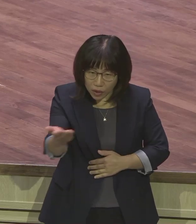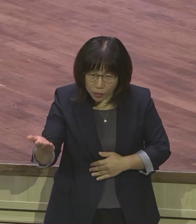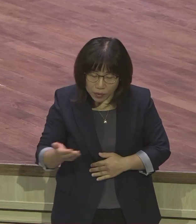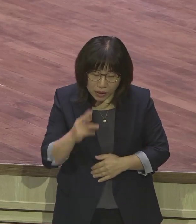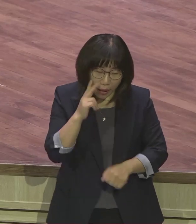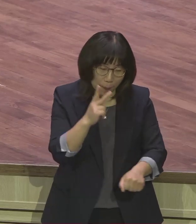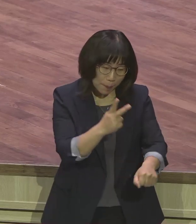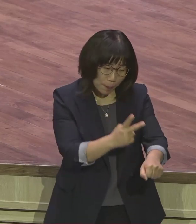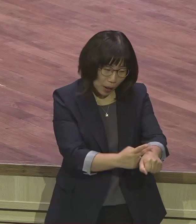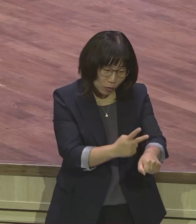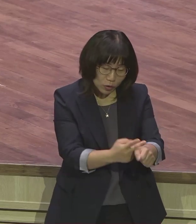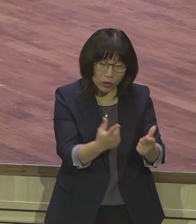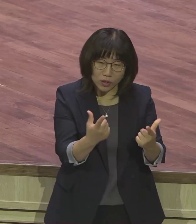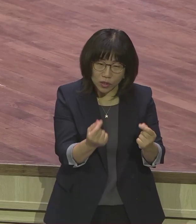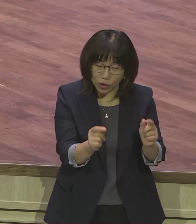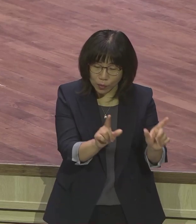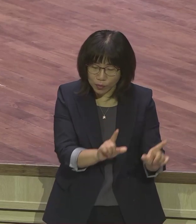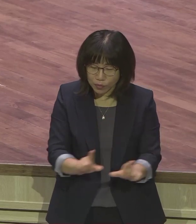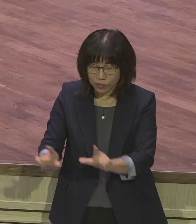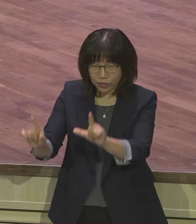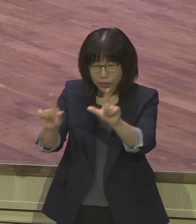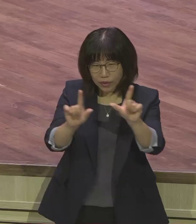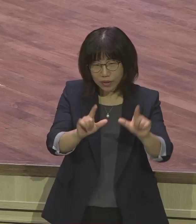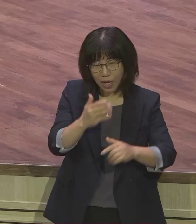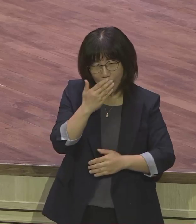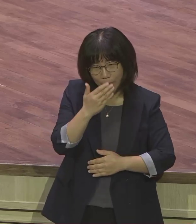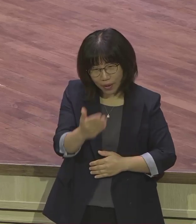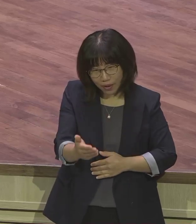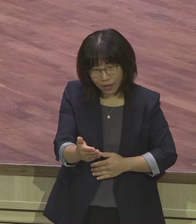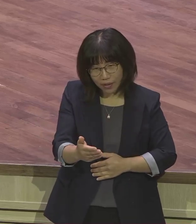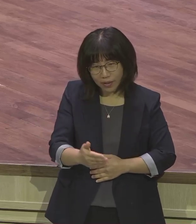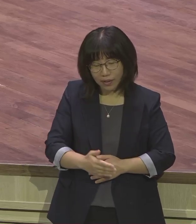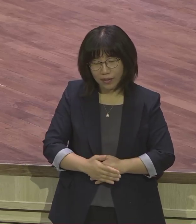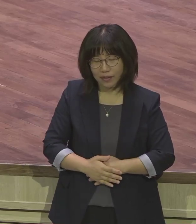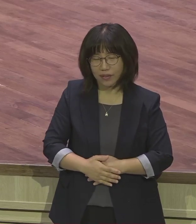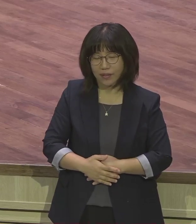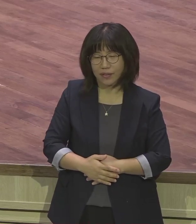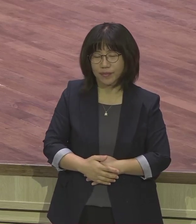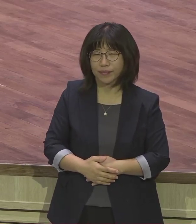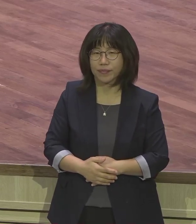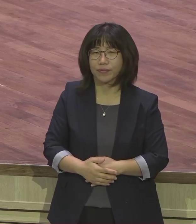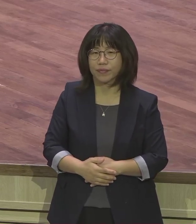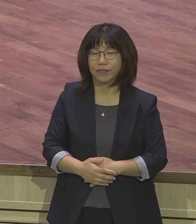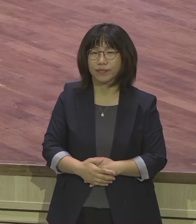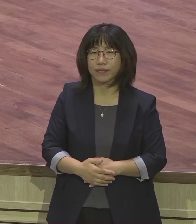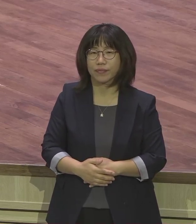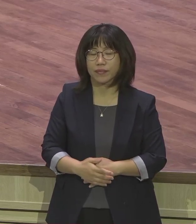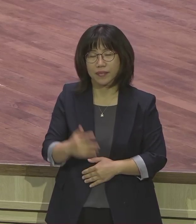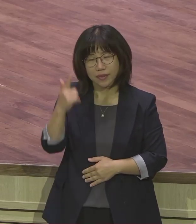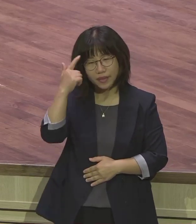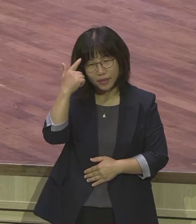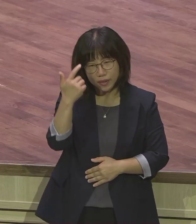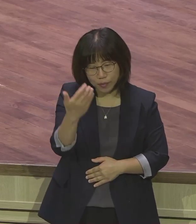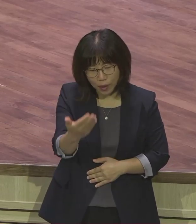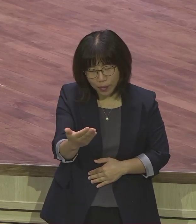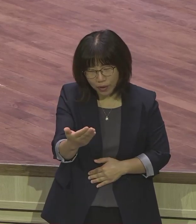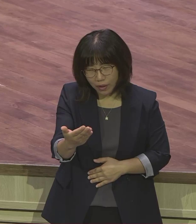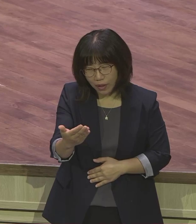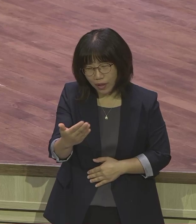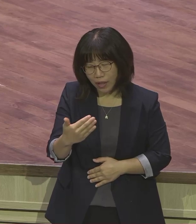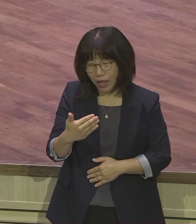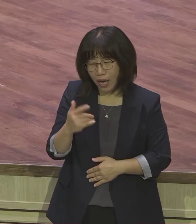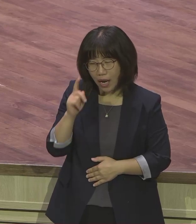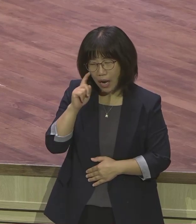있느냐라고 그렇게 질문을 하면 나는 그렇게 못할 것